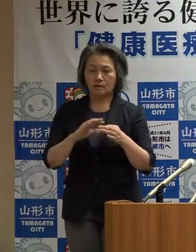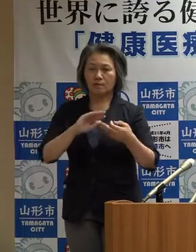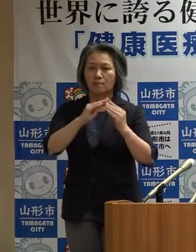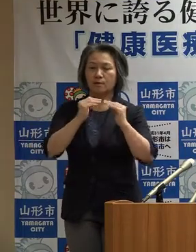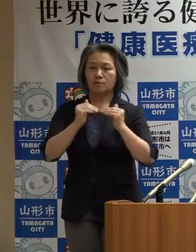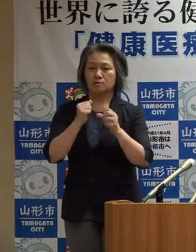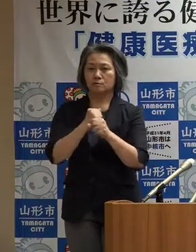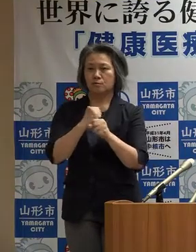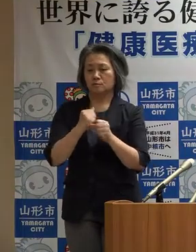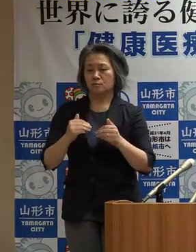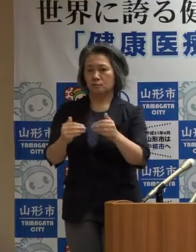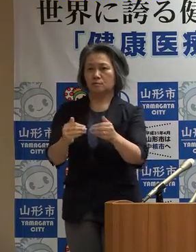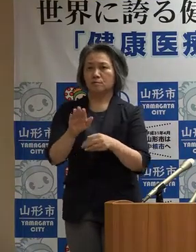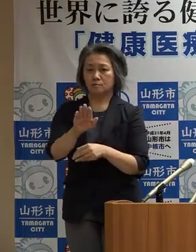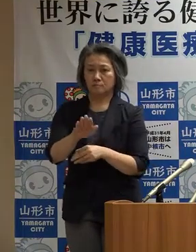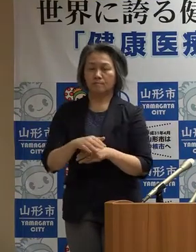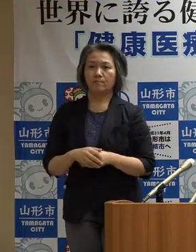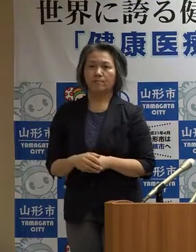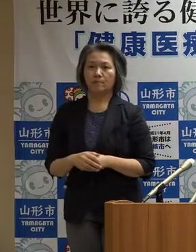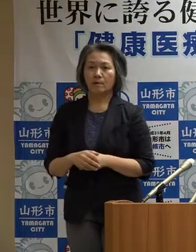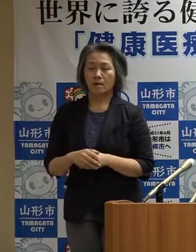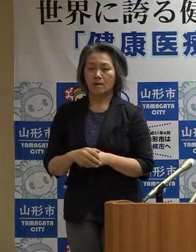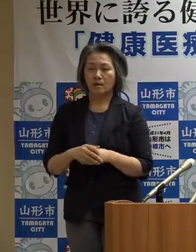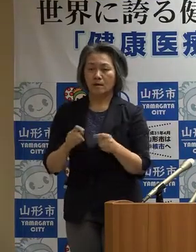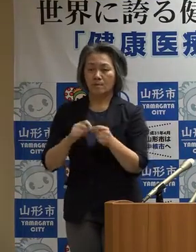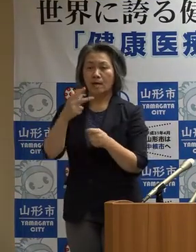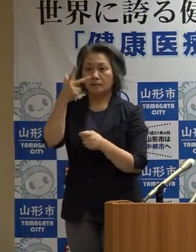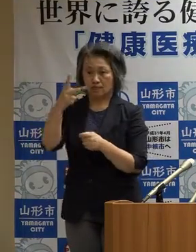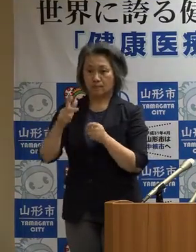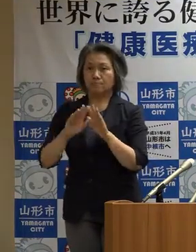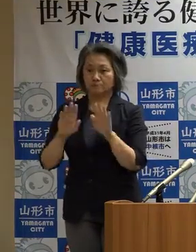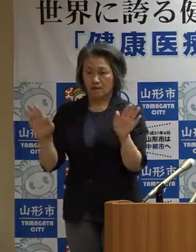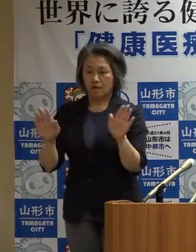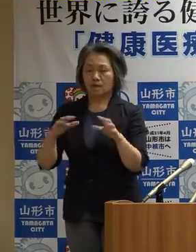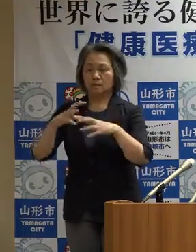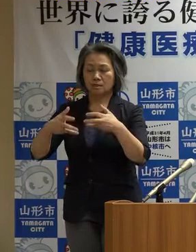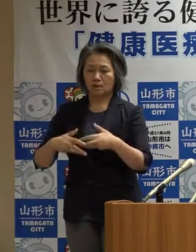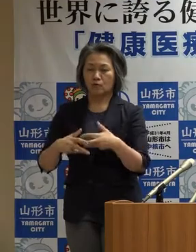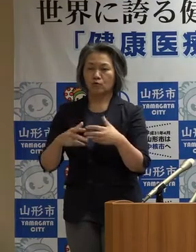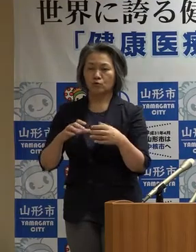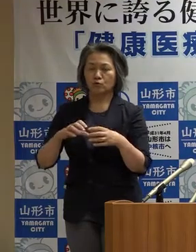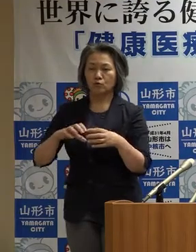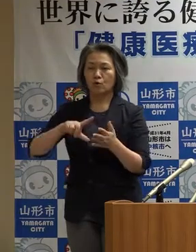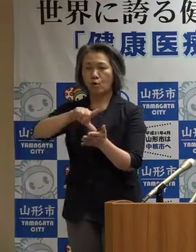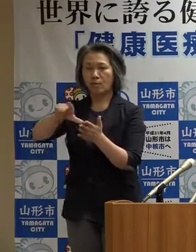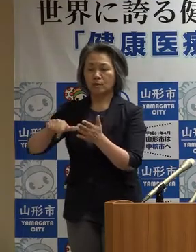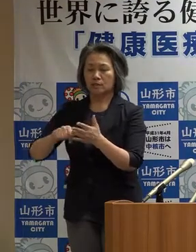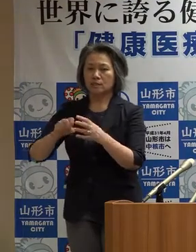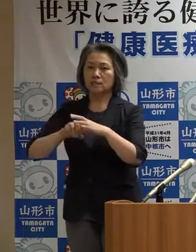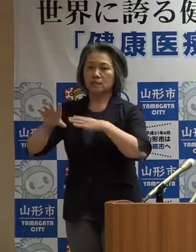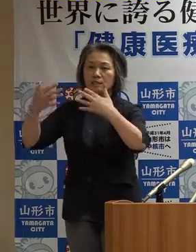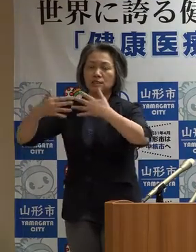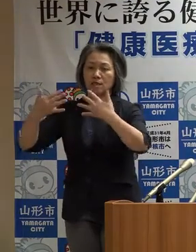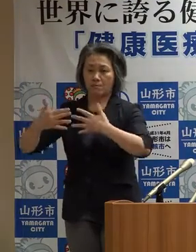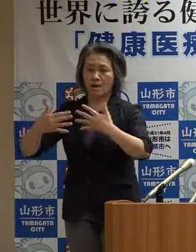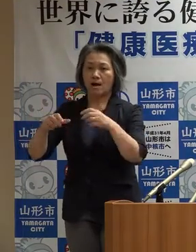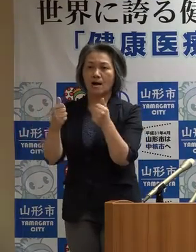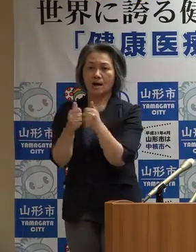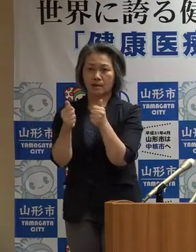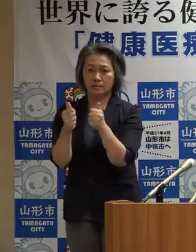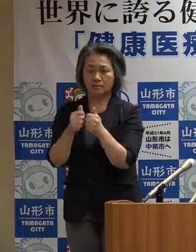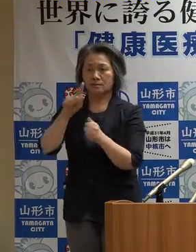しております。こうした中、山形市で開催される全国コミュニティシネマ会議2018と連携